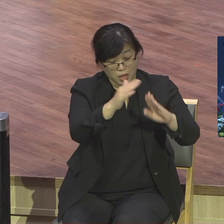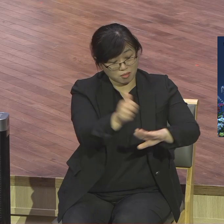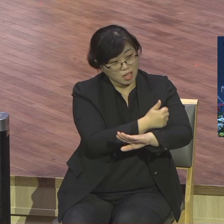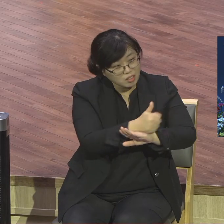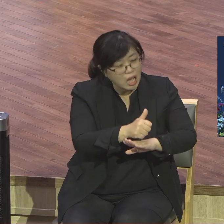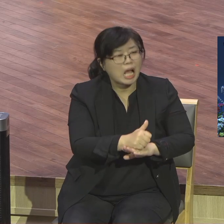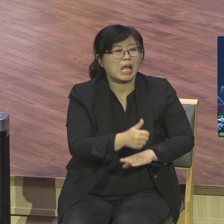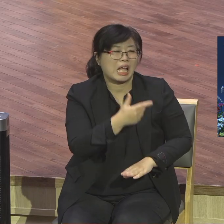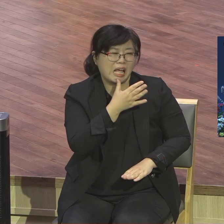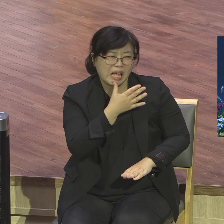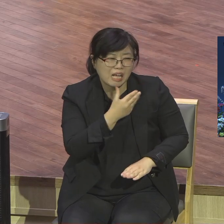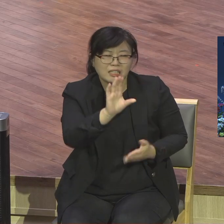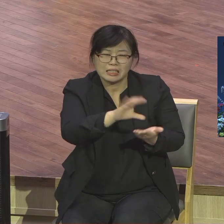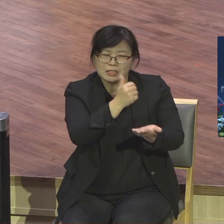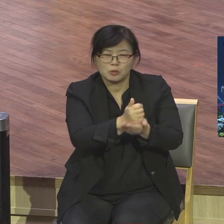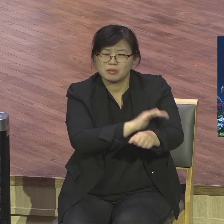돼.